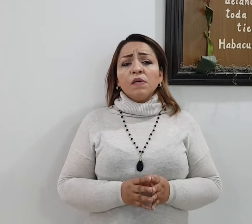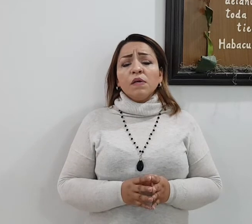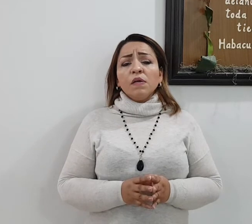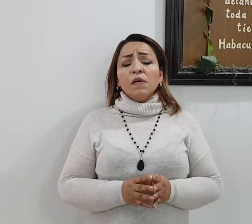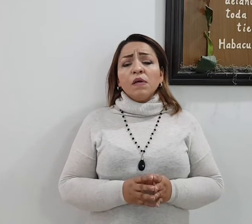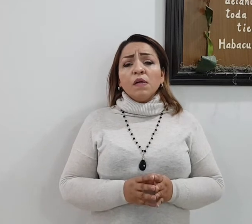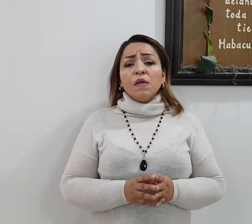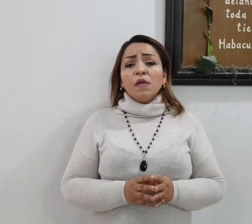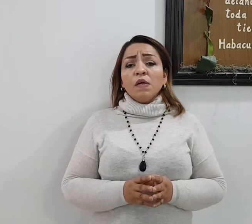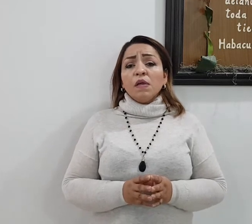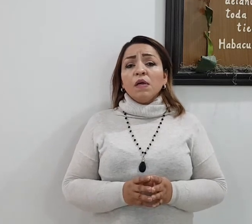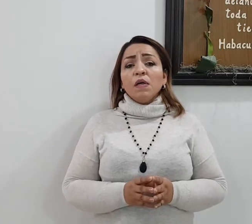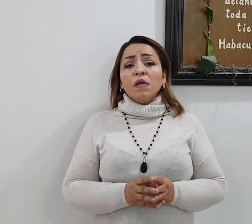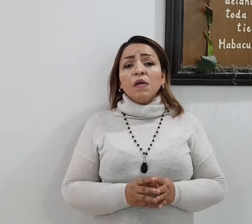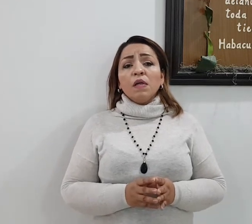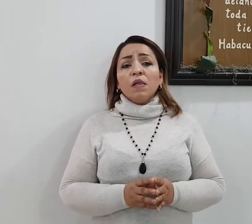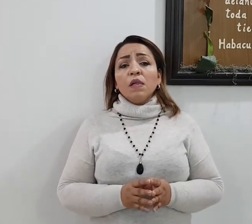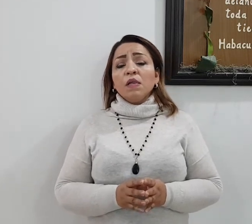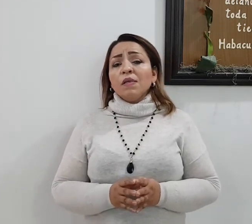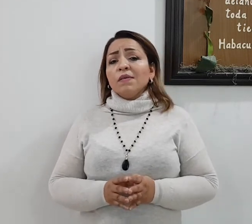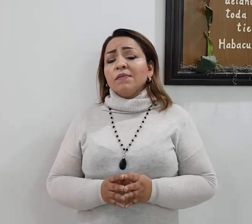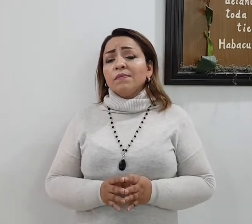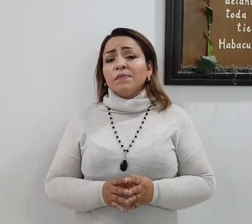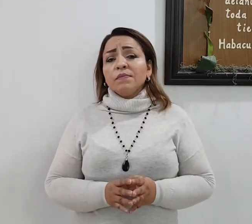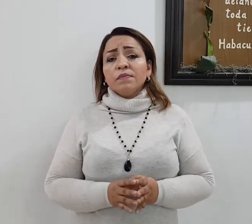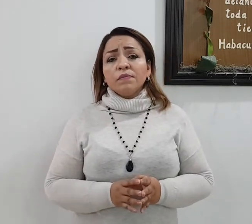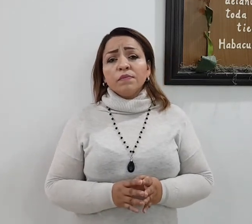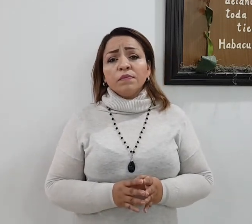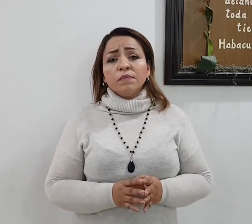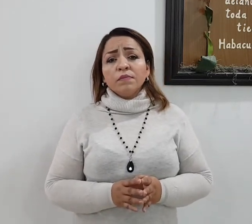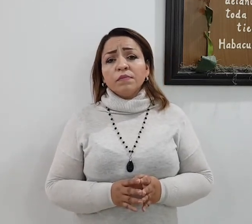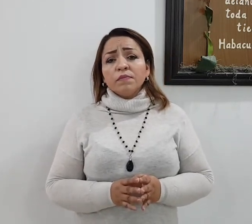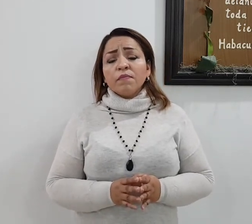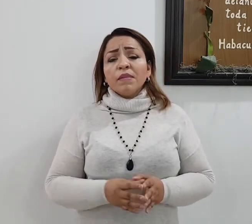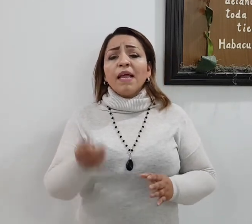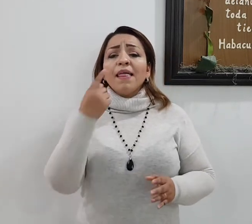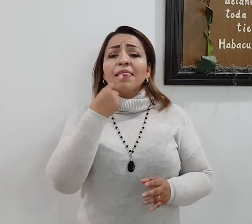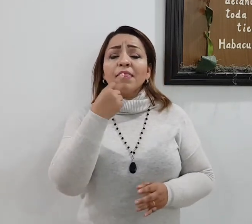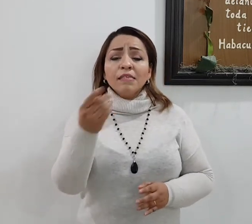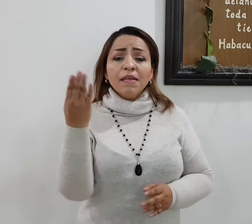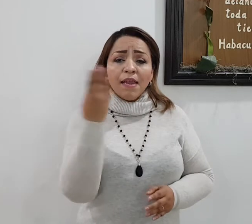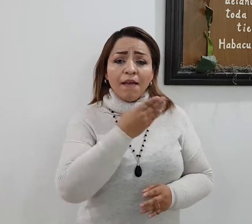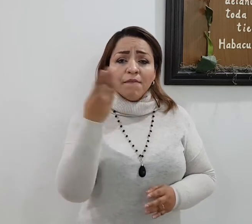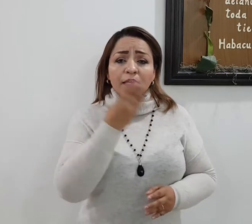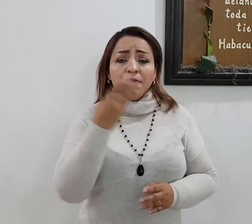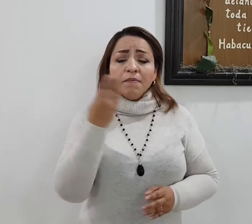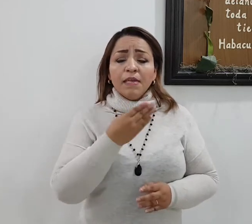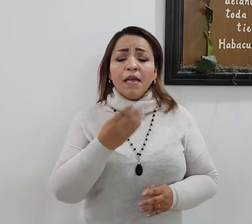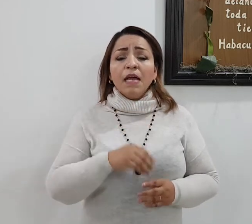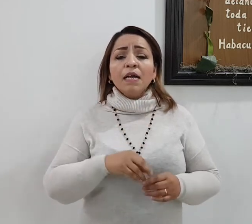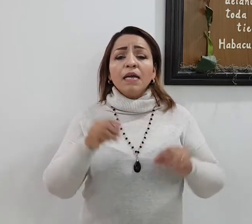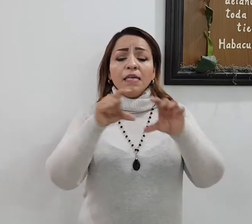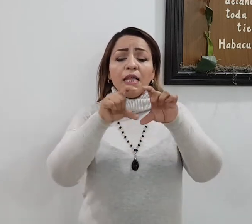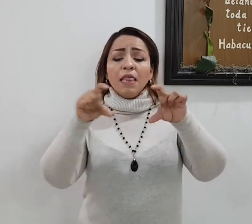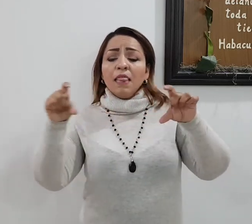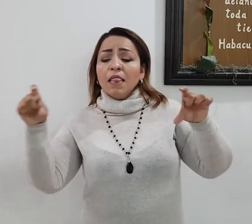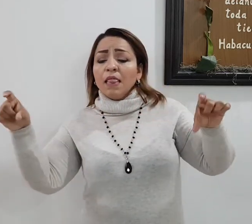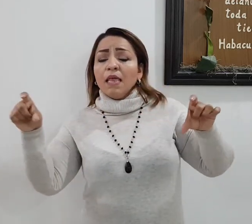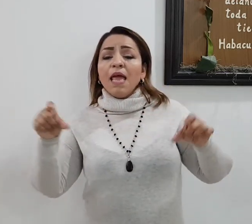Jesús. Pero si yo quiero que como allá en el cielo se hace la voluntad de Dios, quiero que también se haga aquí en la